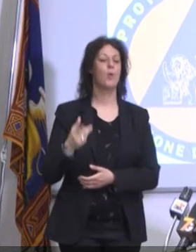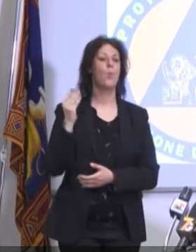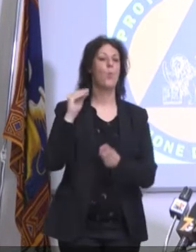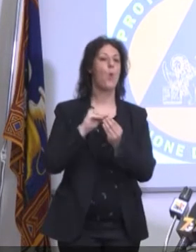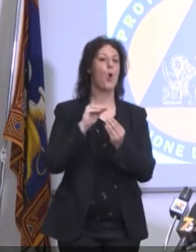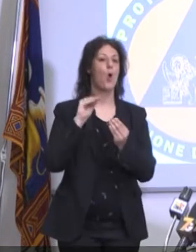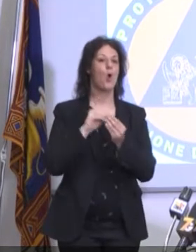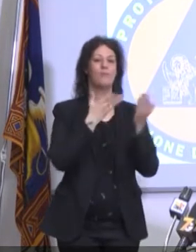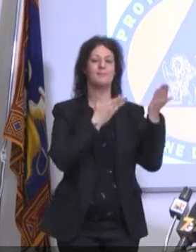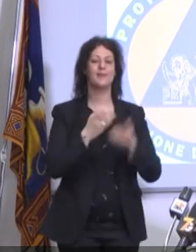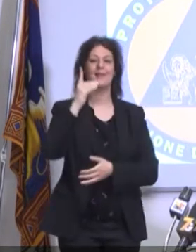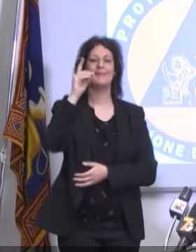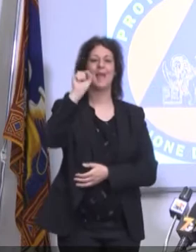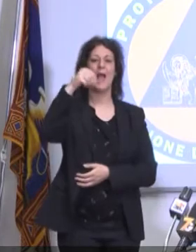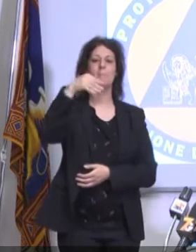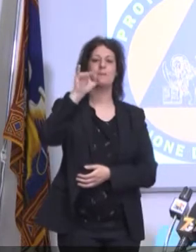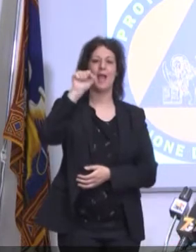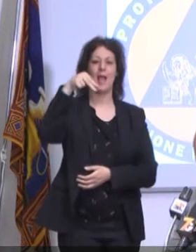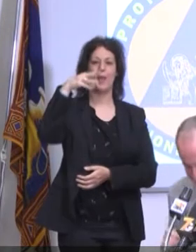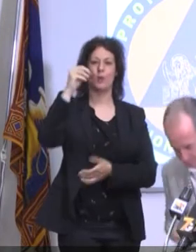accogliamolo un applauso damiano